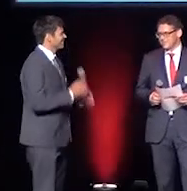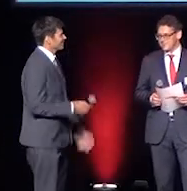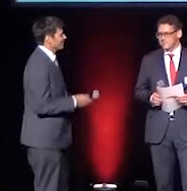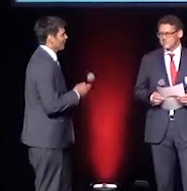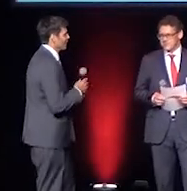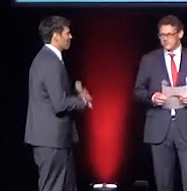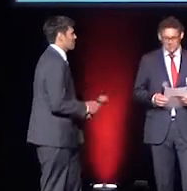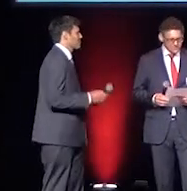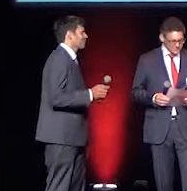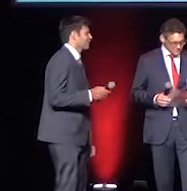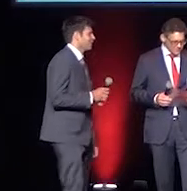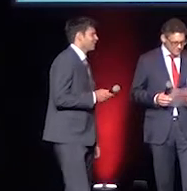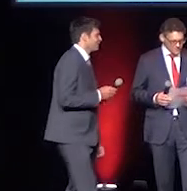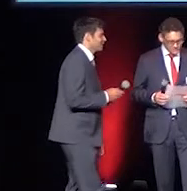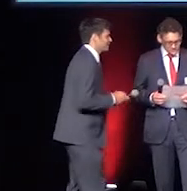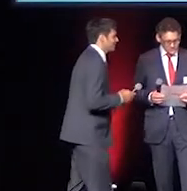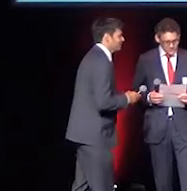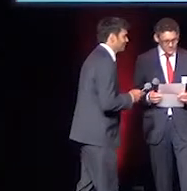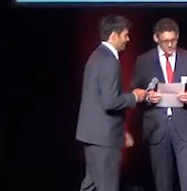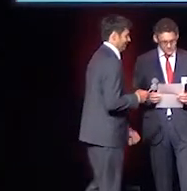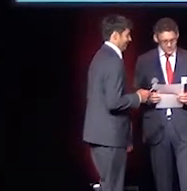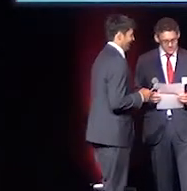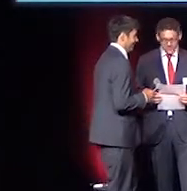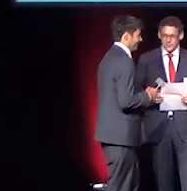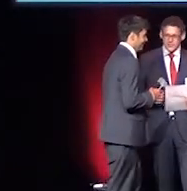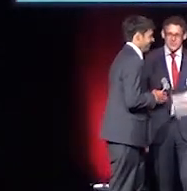Das ist kein Grund zu